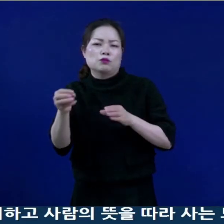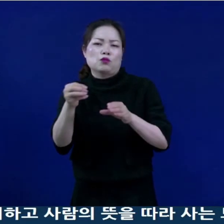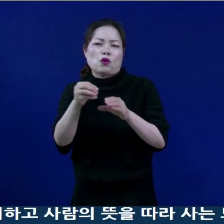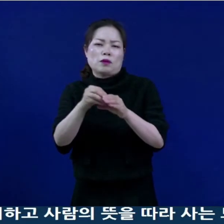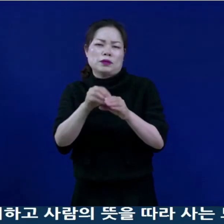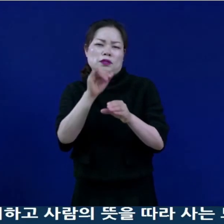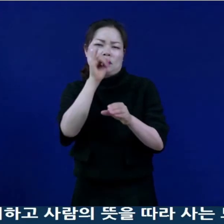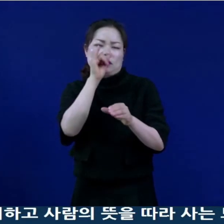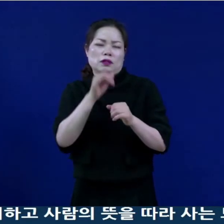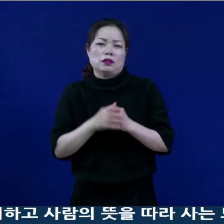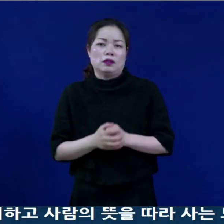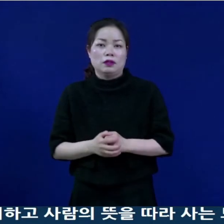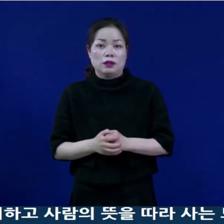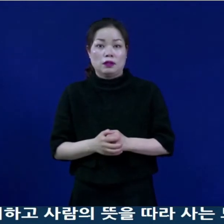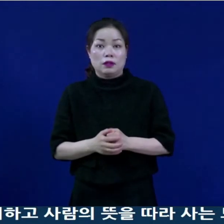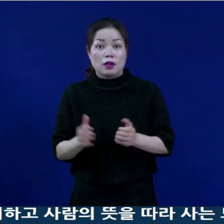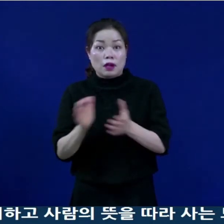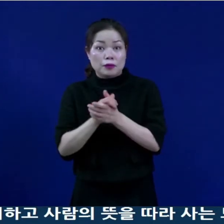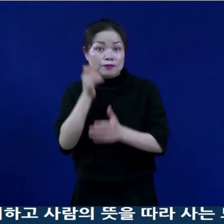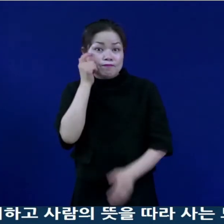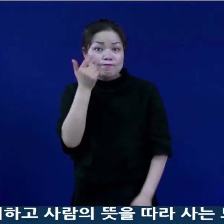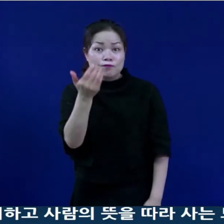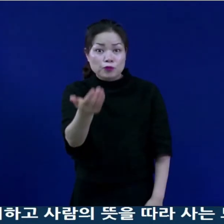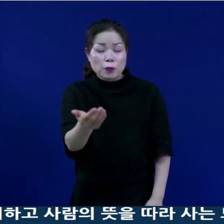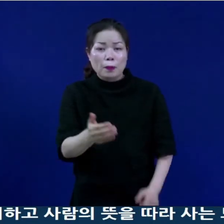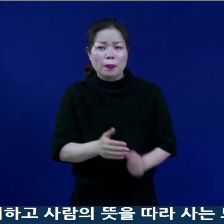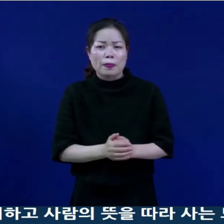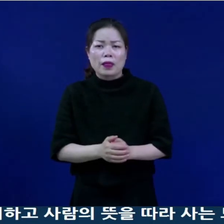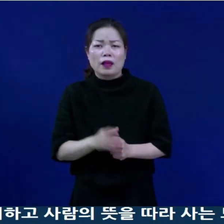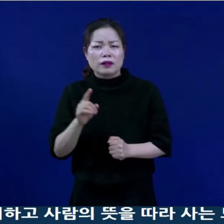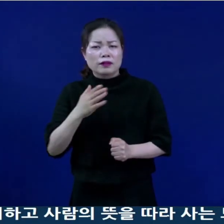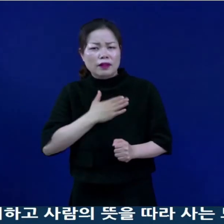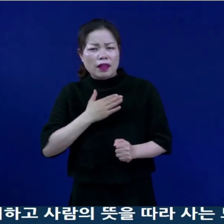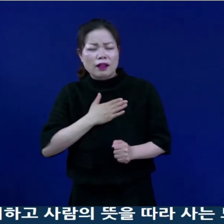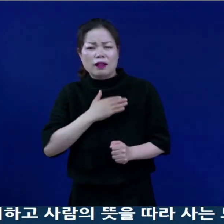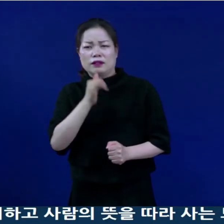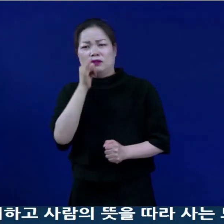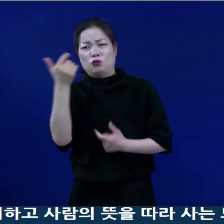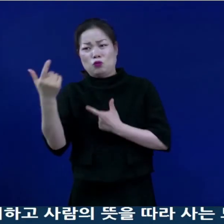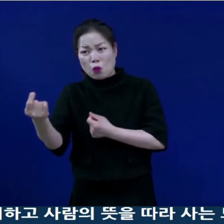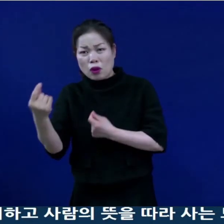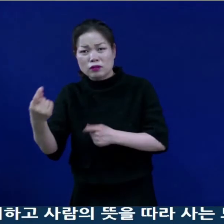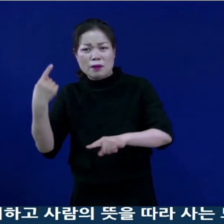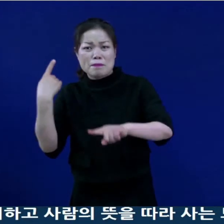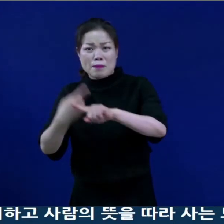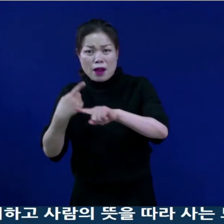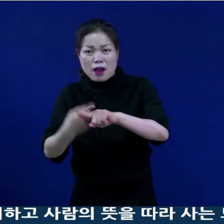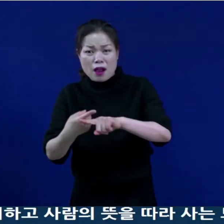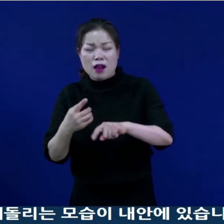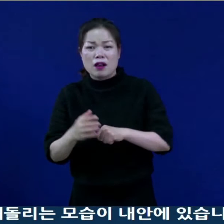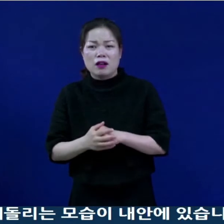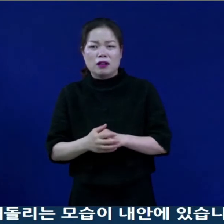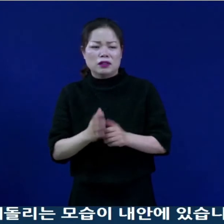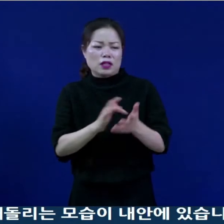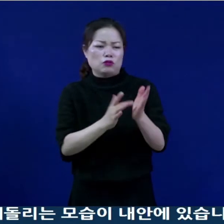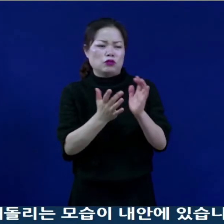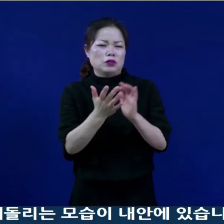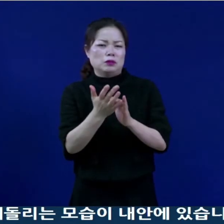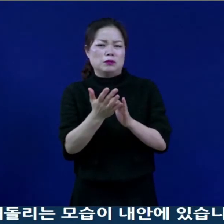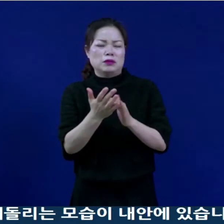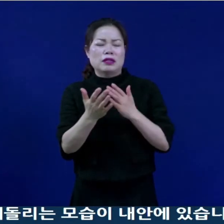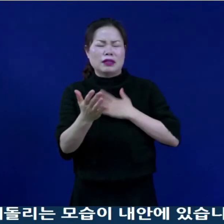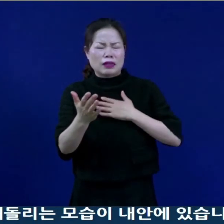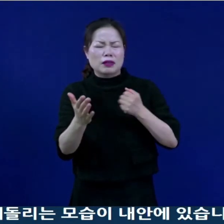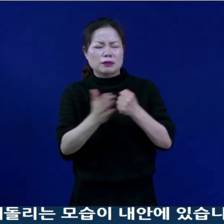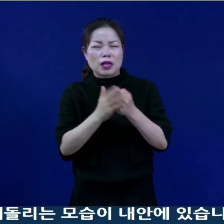합니다. 여러분, 아멘이십니까? 예, 거기에 내가 있습니다. 나 때문에 예수님께서 고난 받으셨다. 나